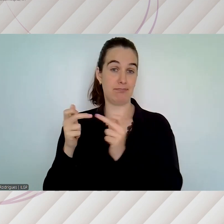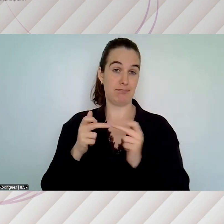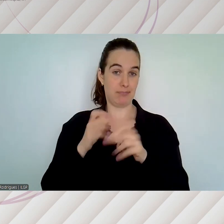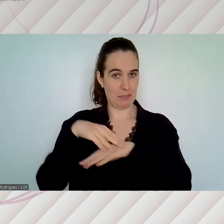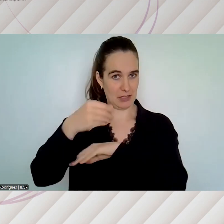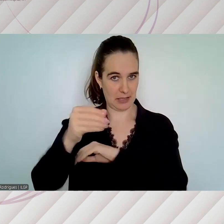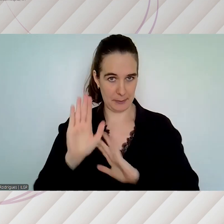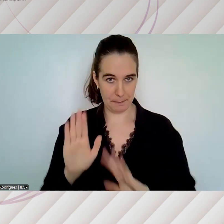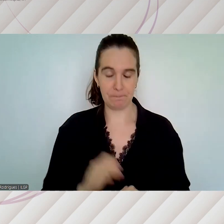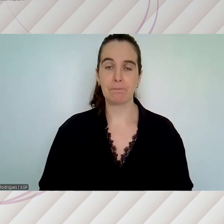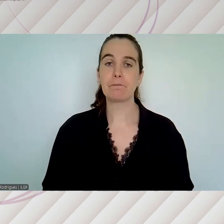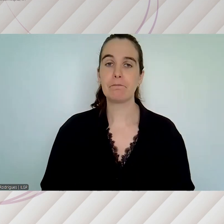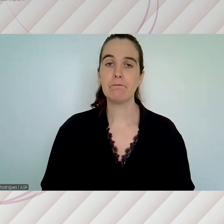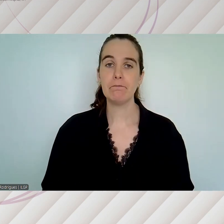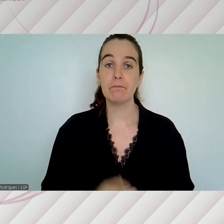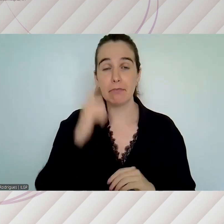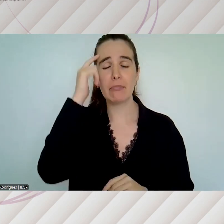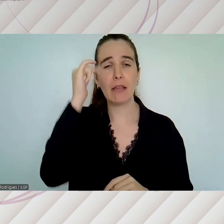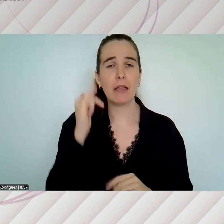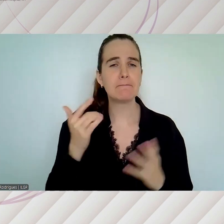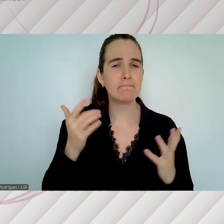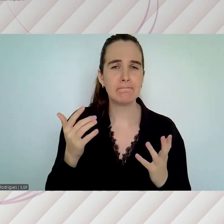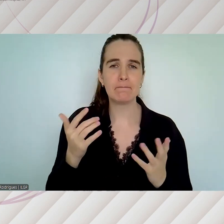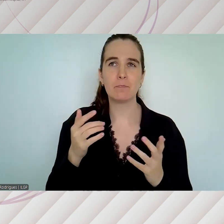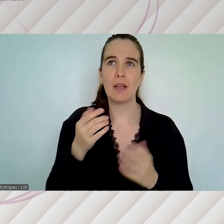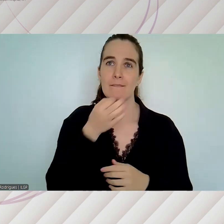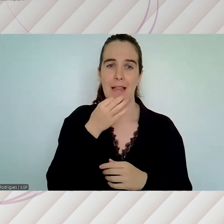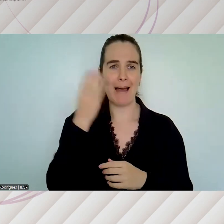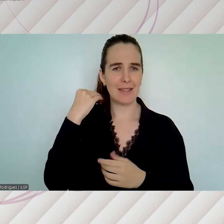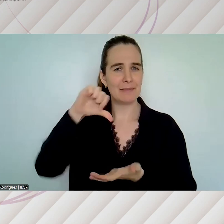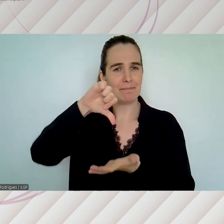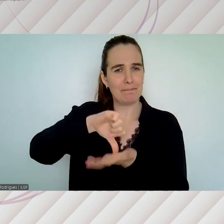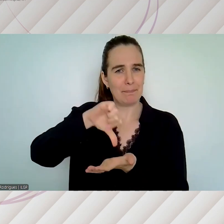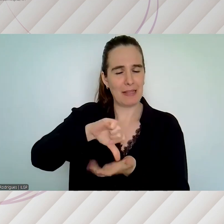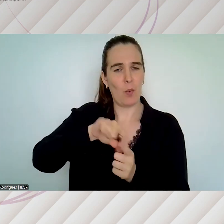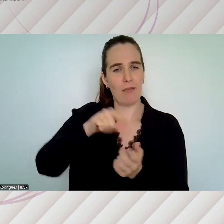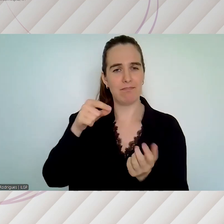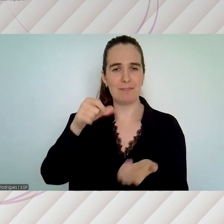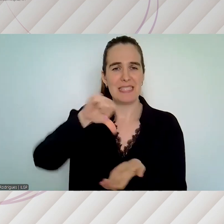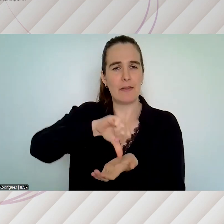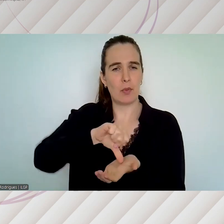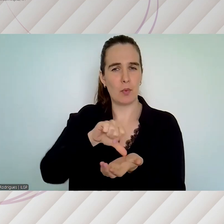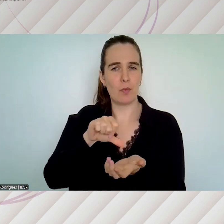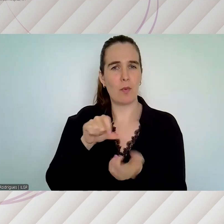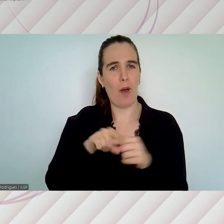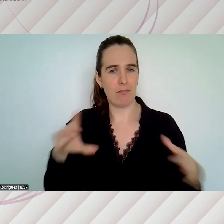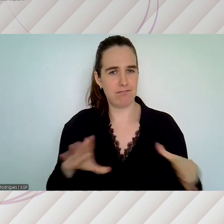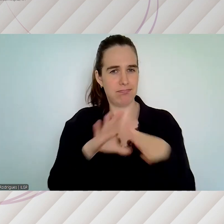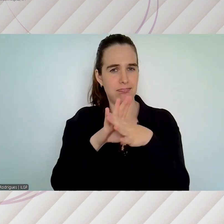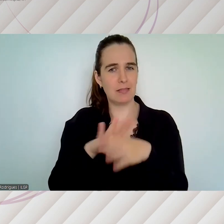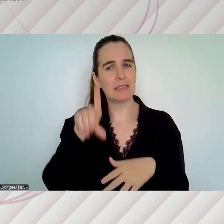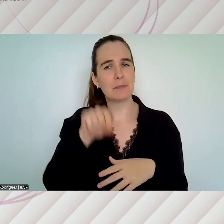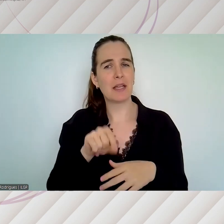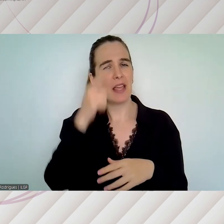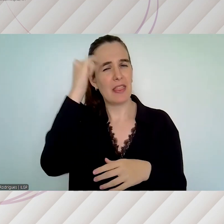tarde. Até porque a ideia de praça é uma ideia de encontro, mas também é uma ideia de crossroad,